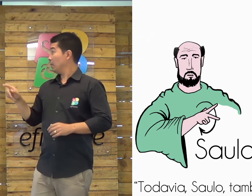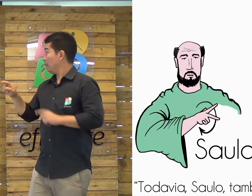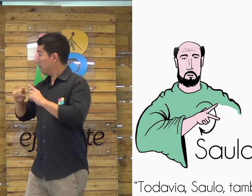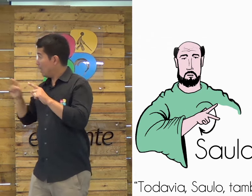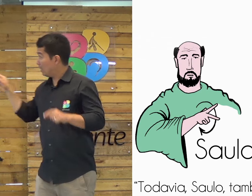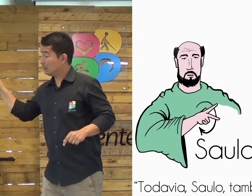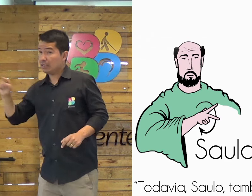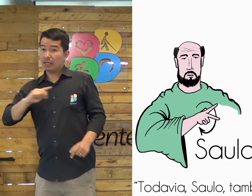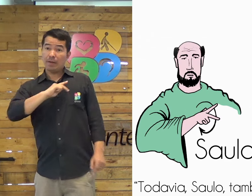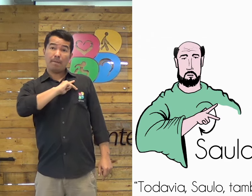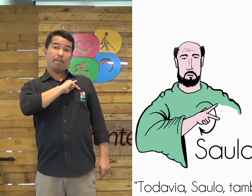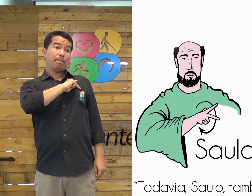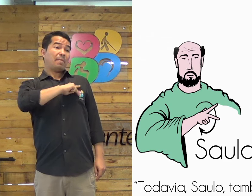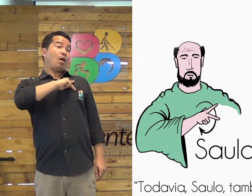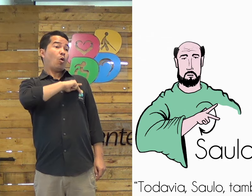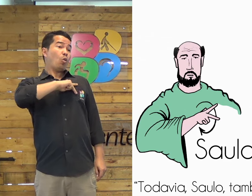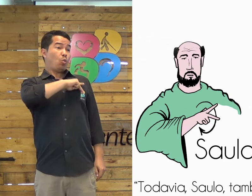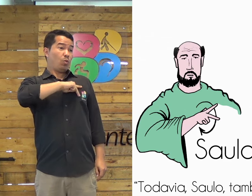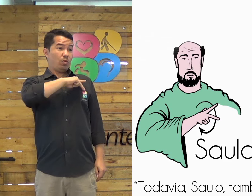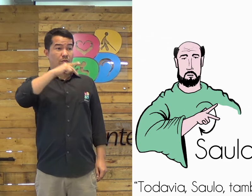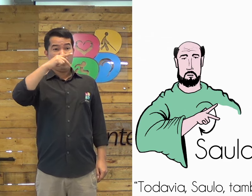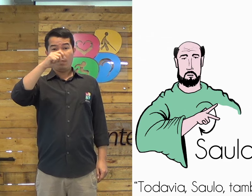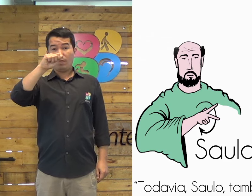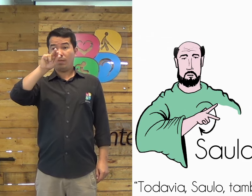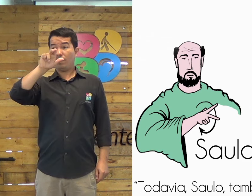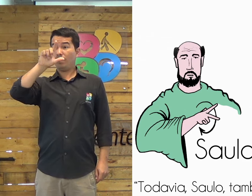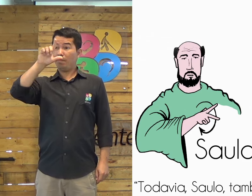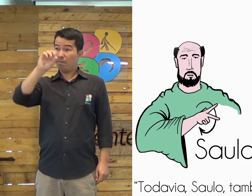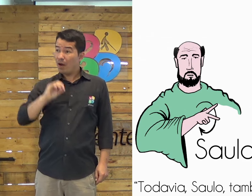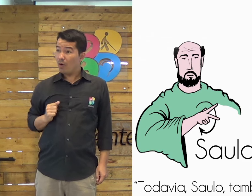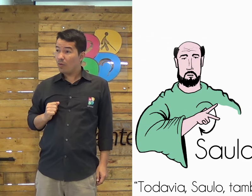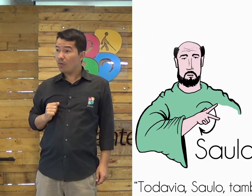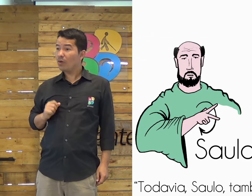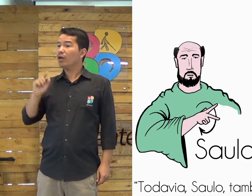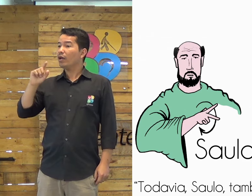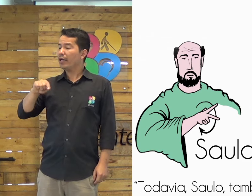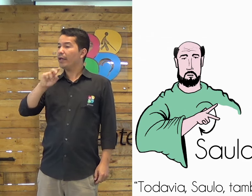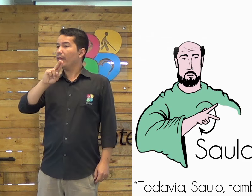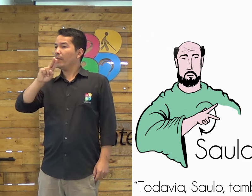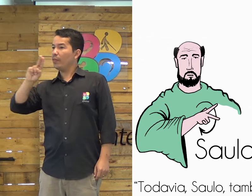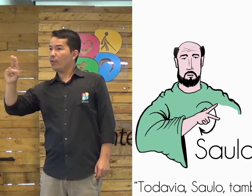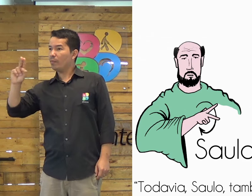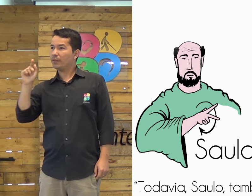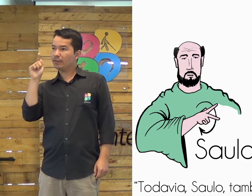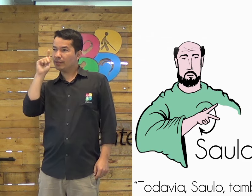encontra esse nome. Saulo reflete Saul. E vem também Paulo.